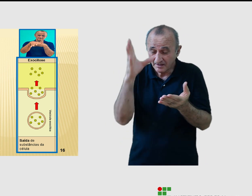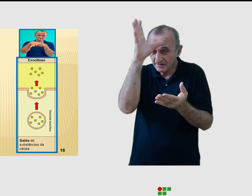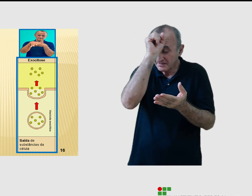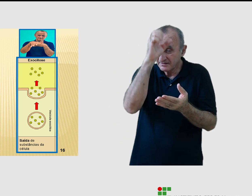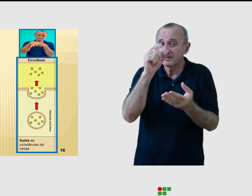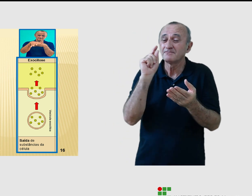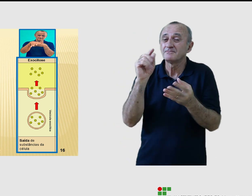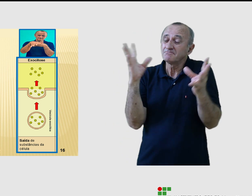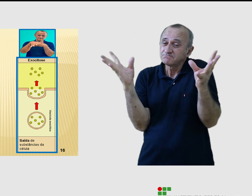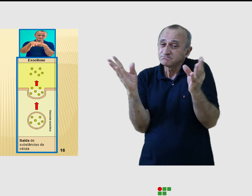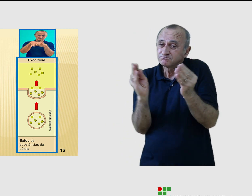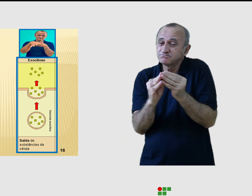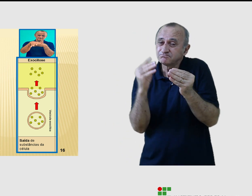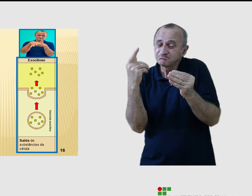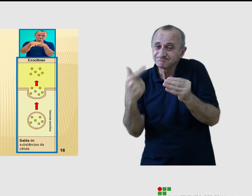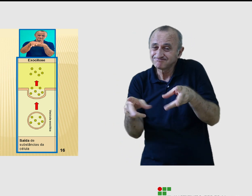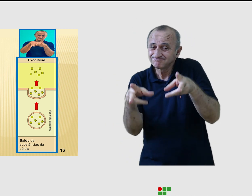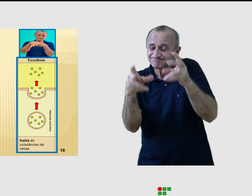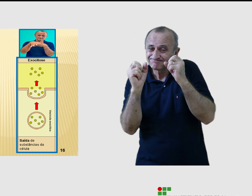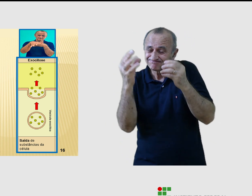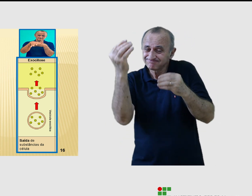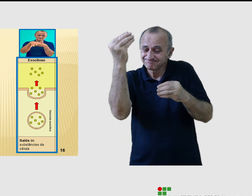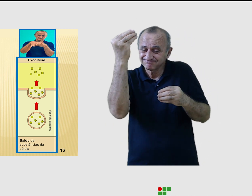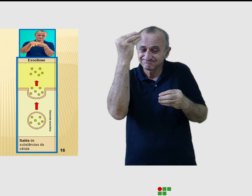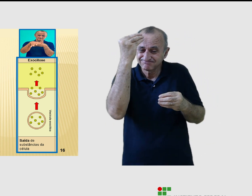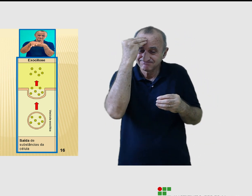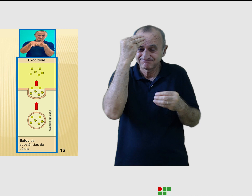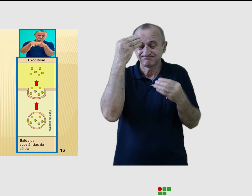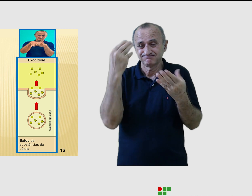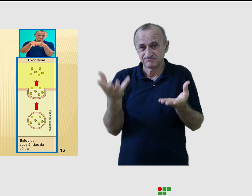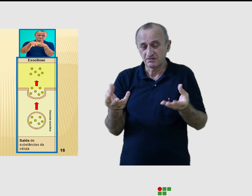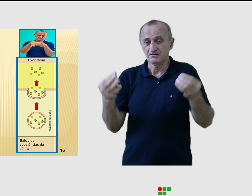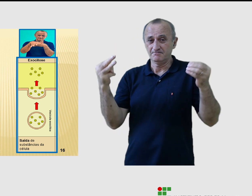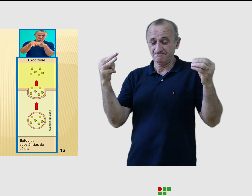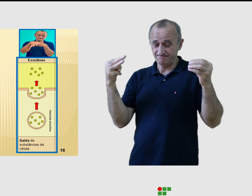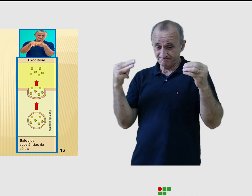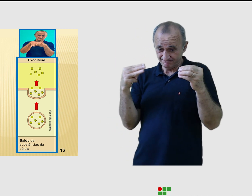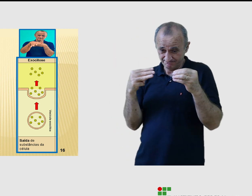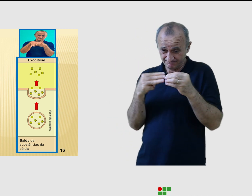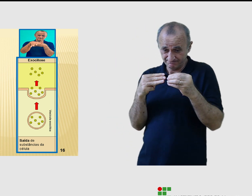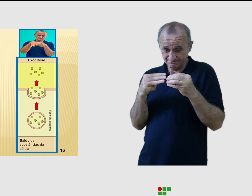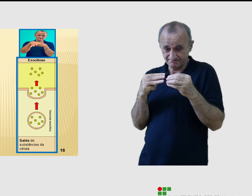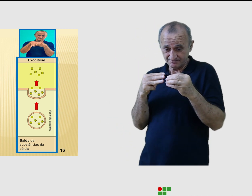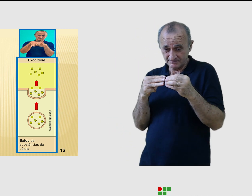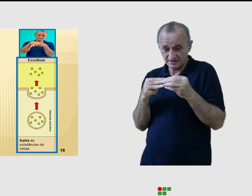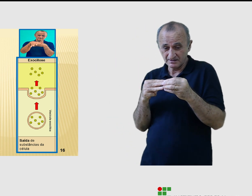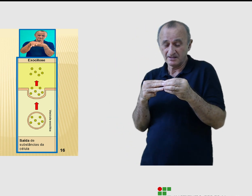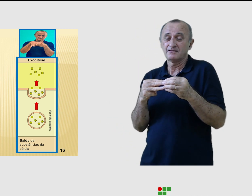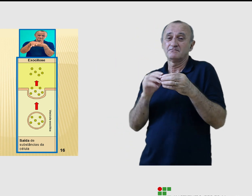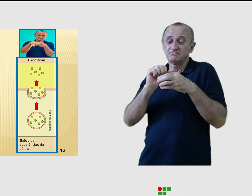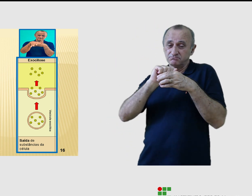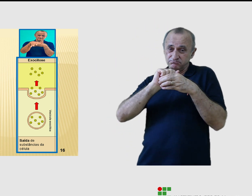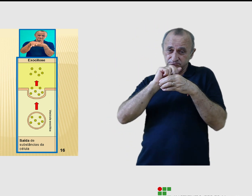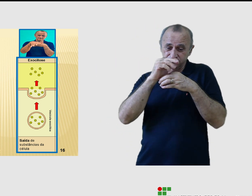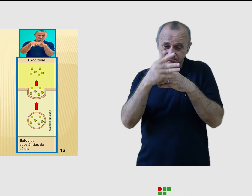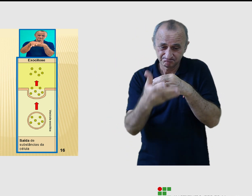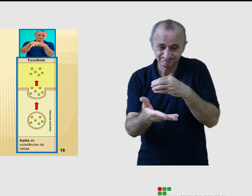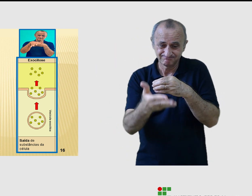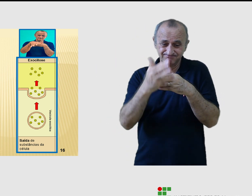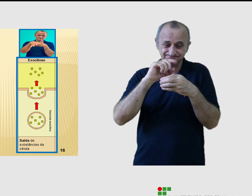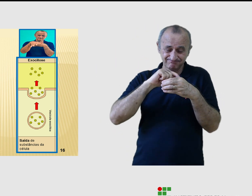Veja, resumindo, então vamos resumir o que aprendemos até agora? Vamos